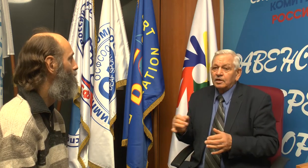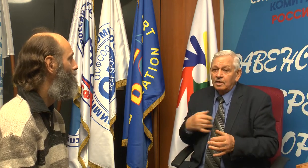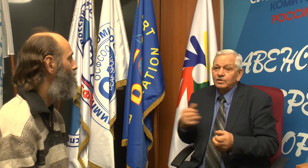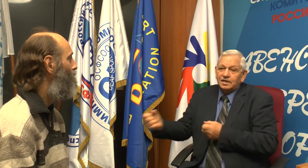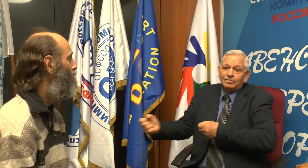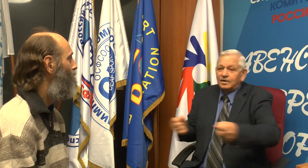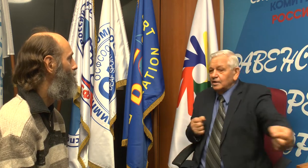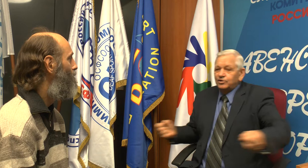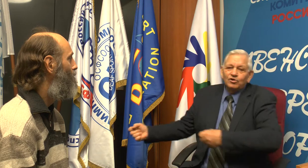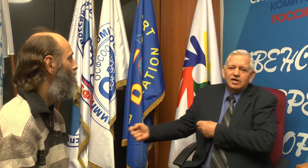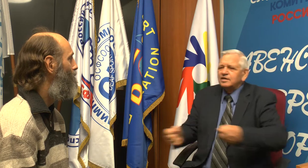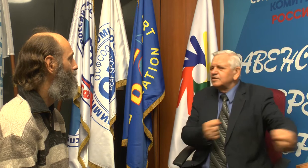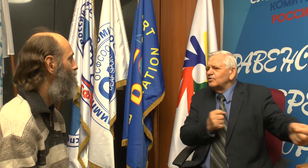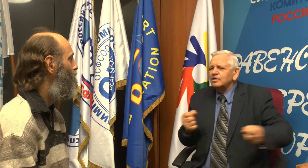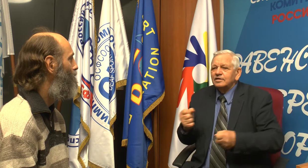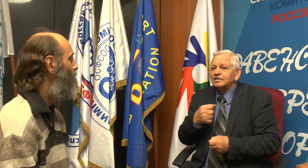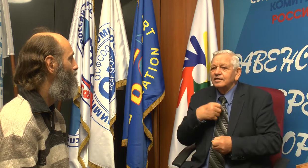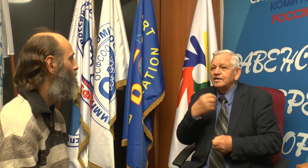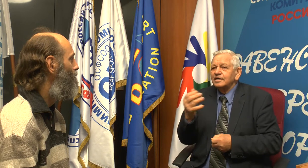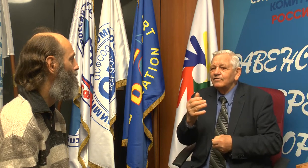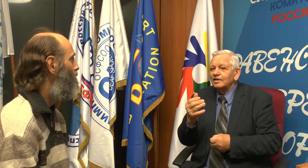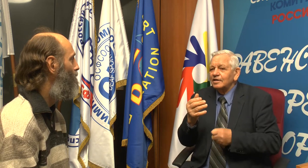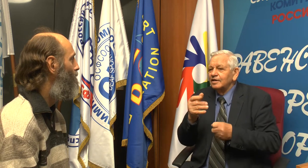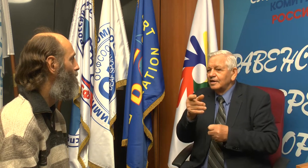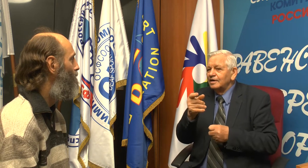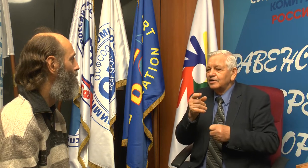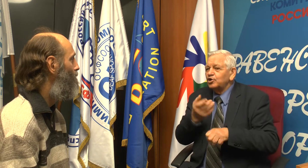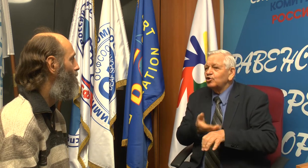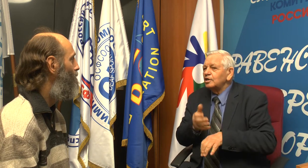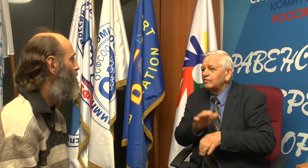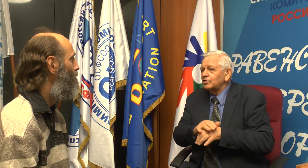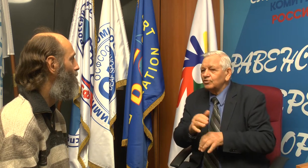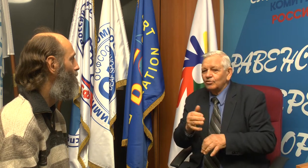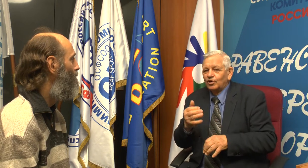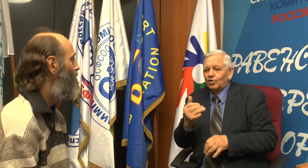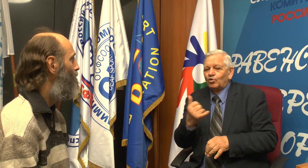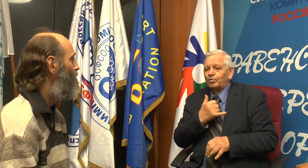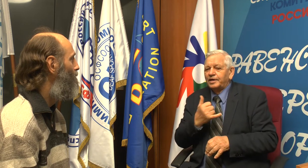мы там дергались, я не давал тяжеловесу у меня